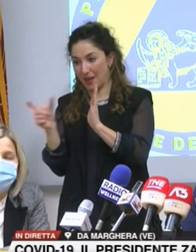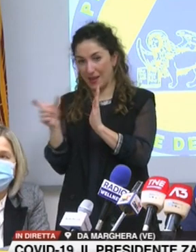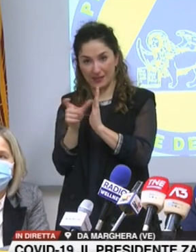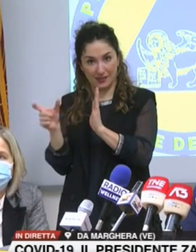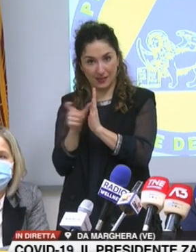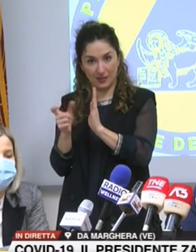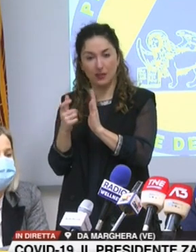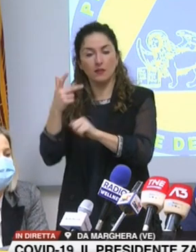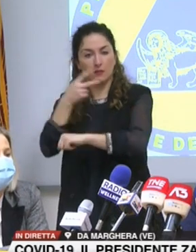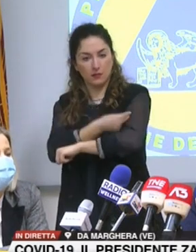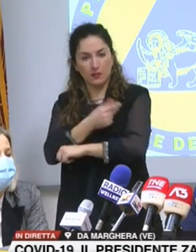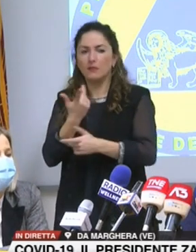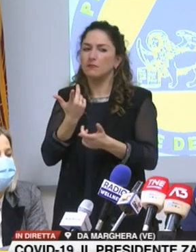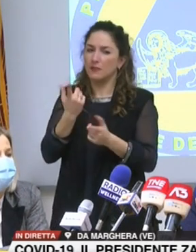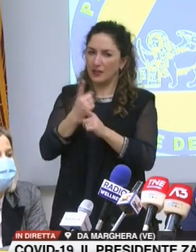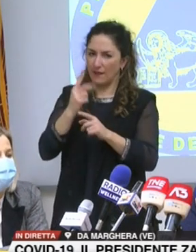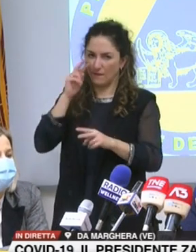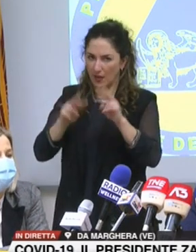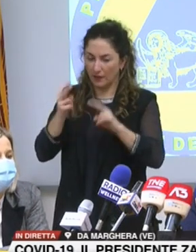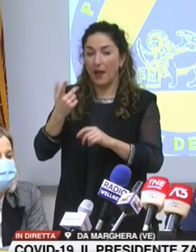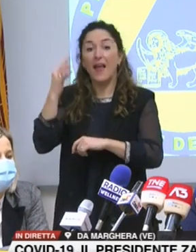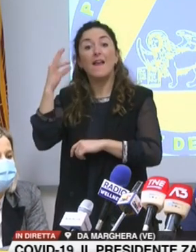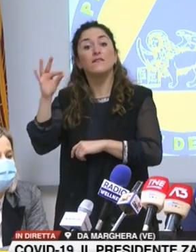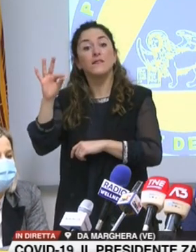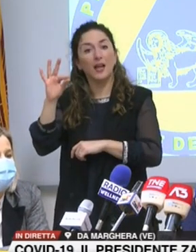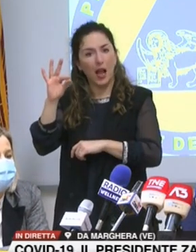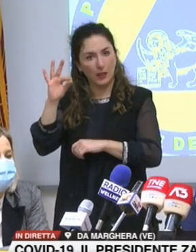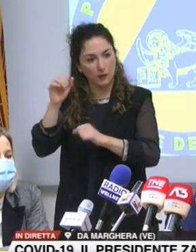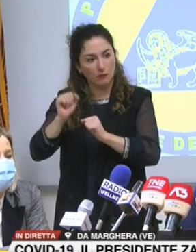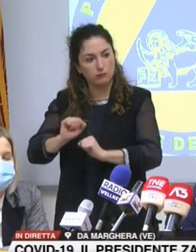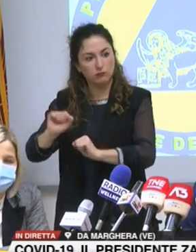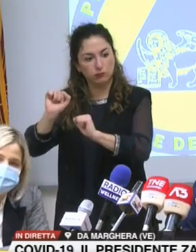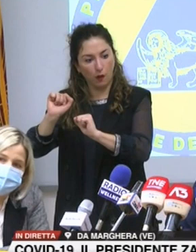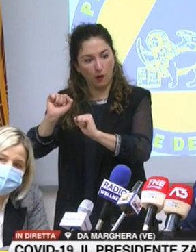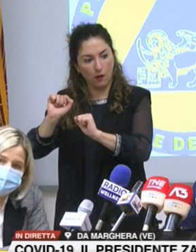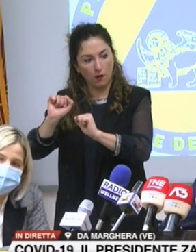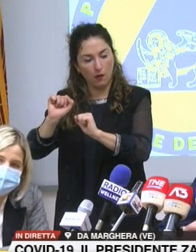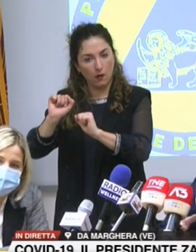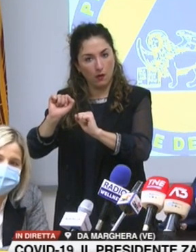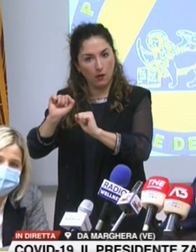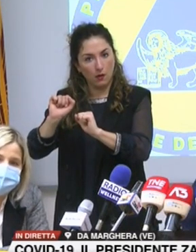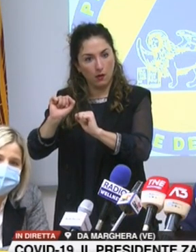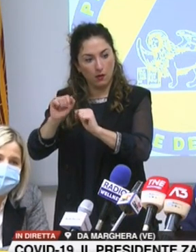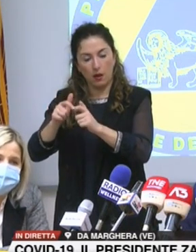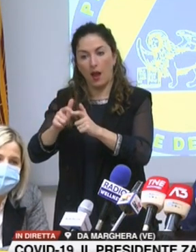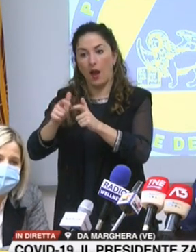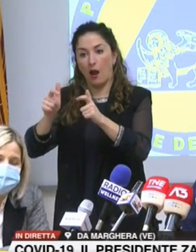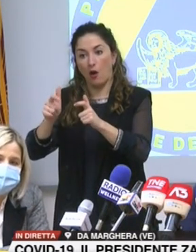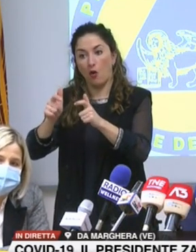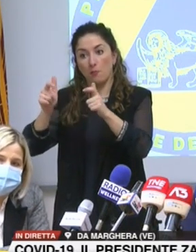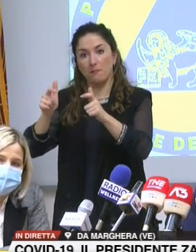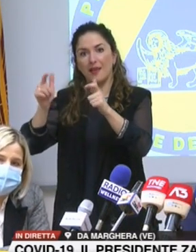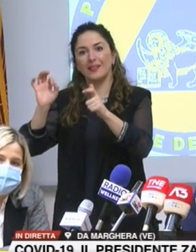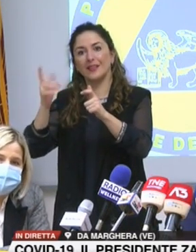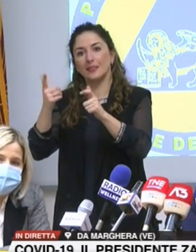però sono cose che dovranno essere verificate, che l'efficacia possa essere maggiore mano a mano si arrivi a più distante